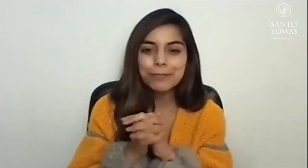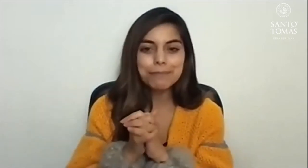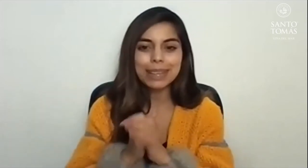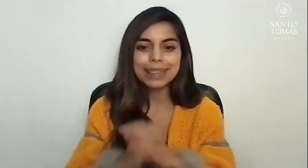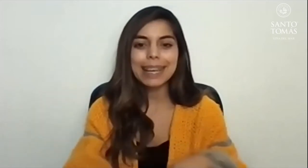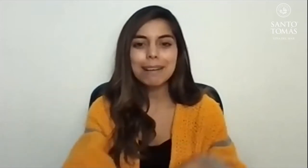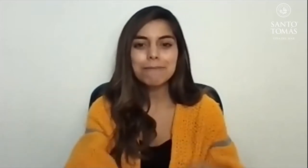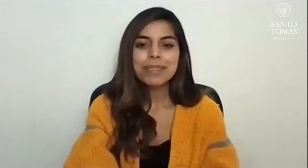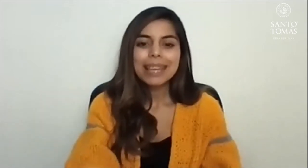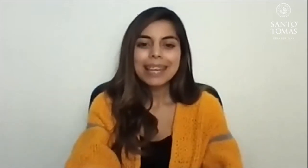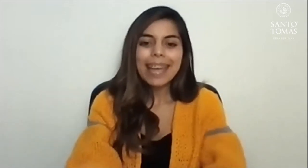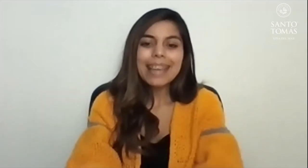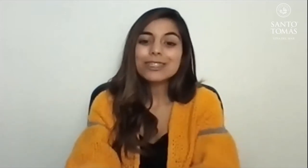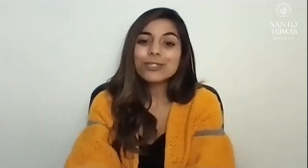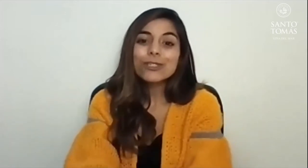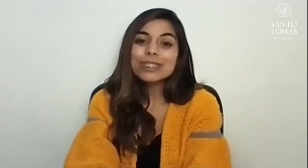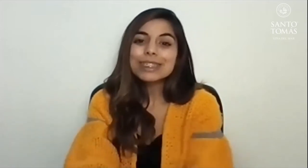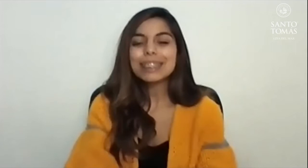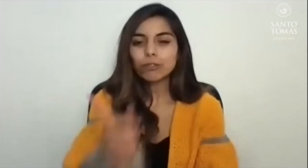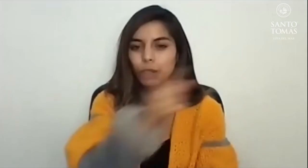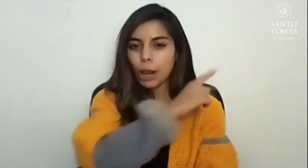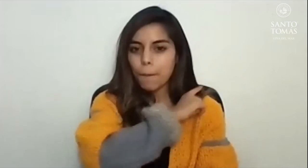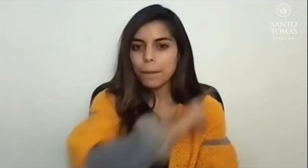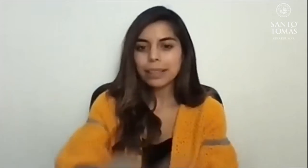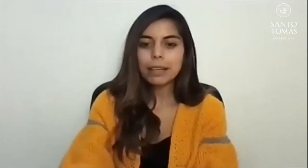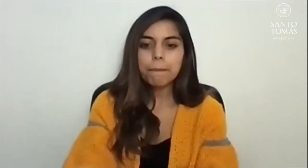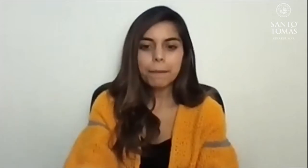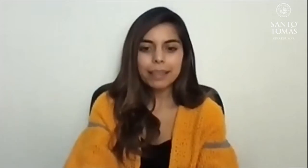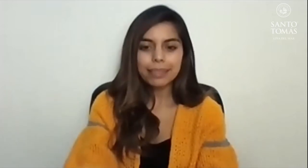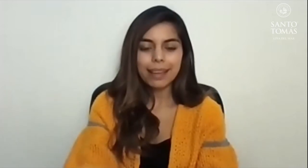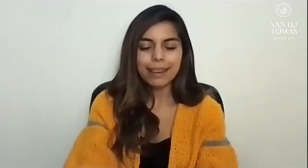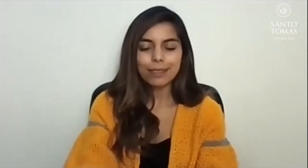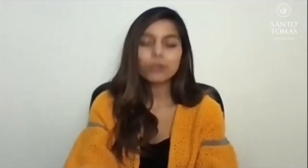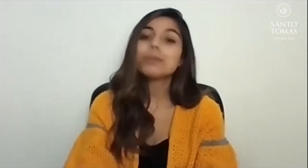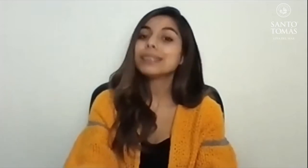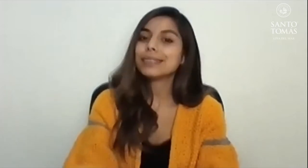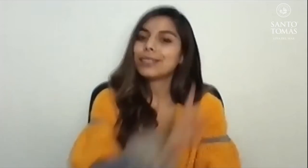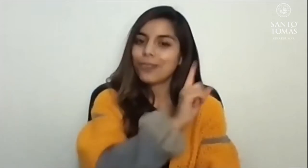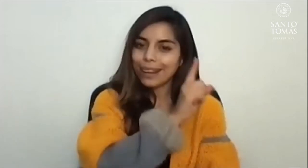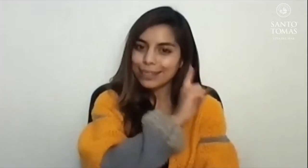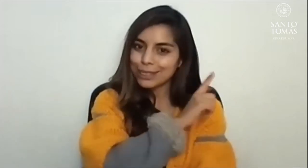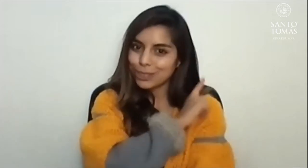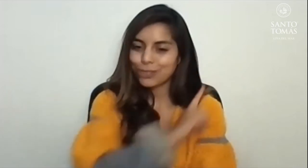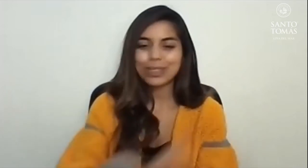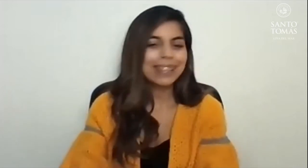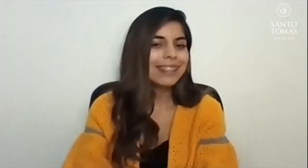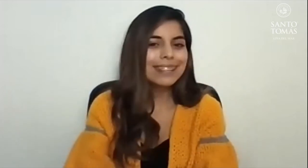alguna parte, ¿ya? Entonces voy a compartir pantalla. Tómense en serio el ejercicio y traten de